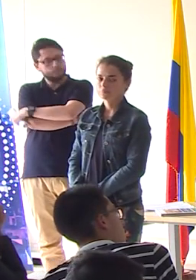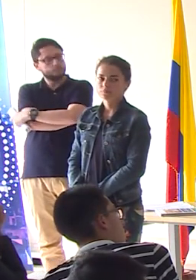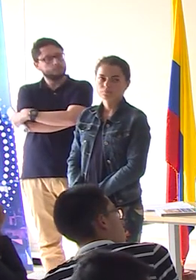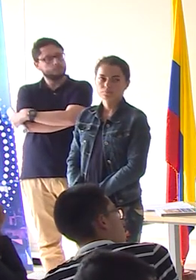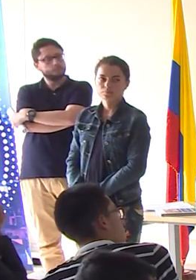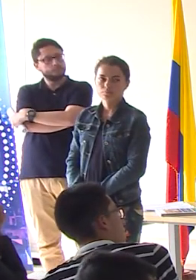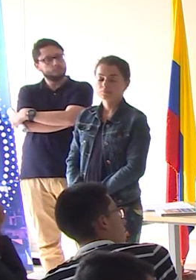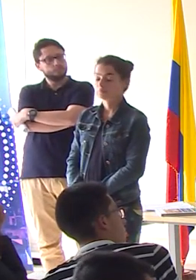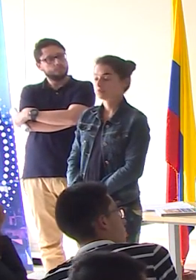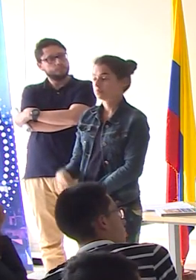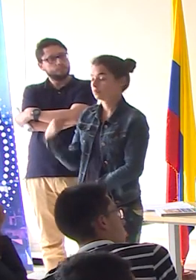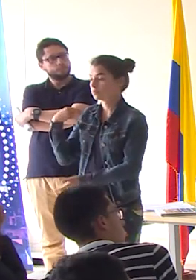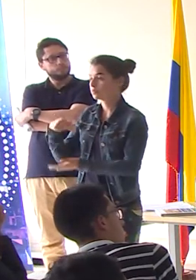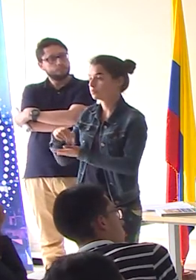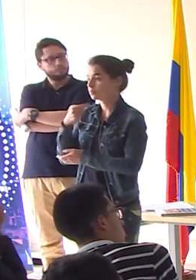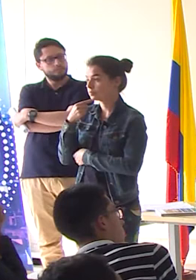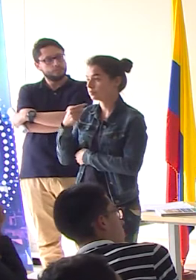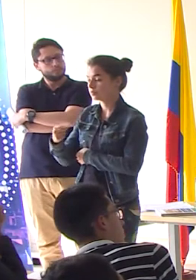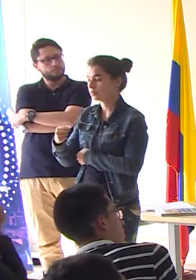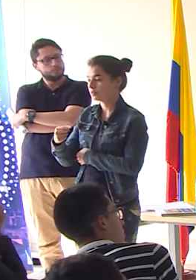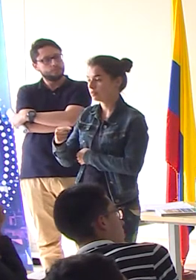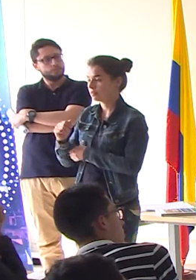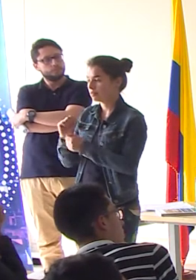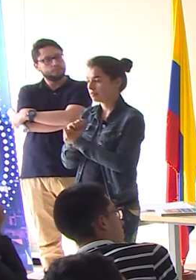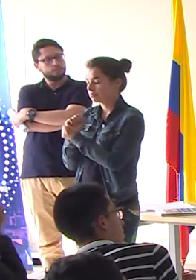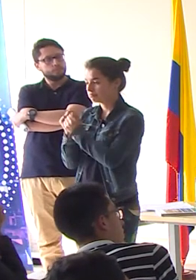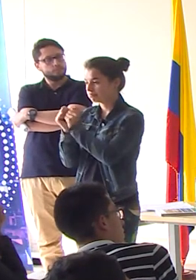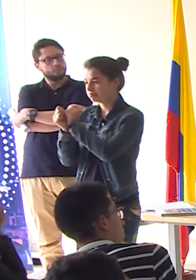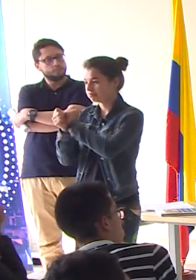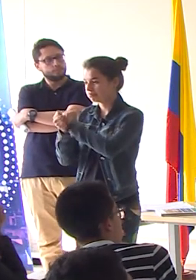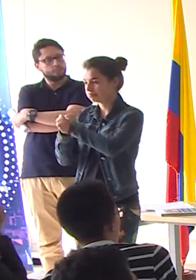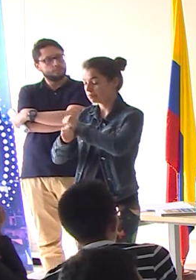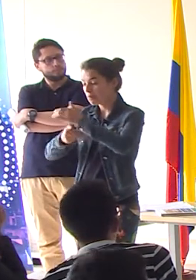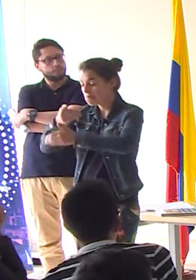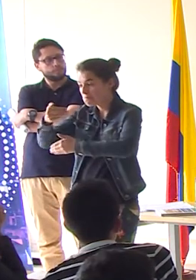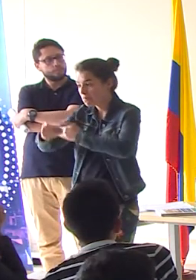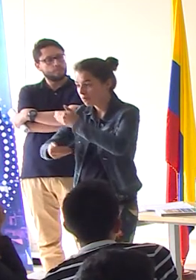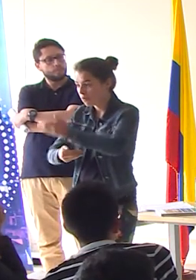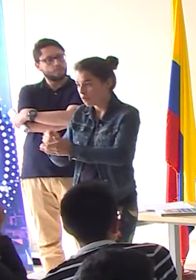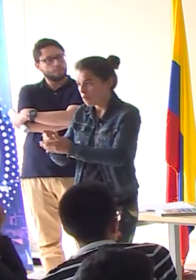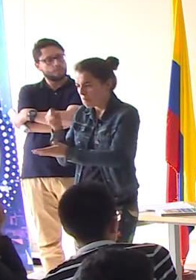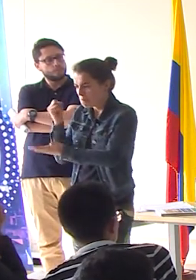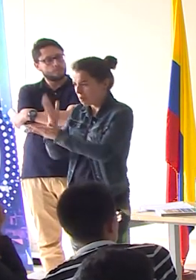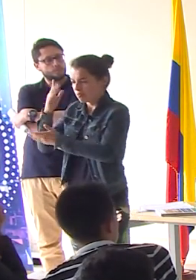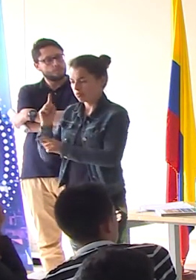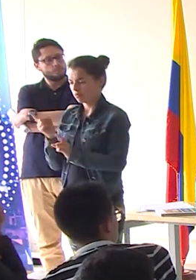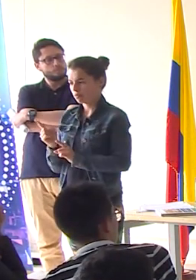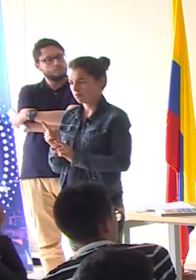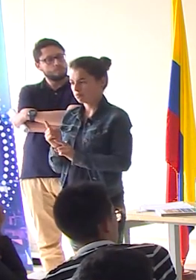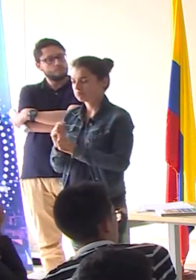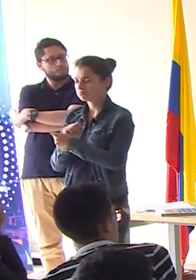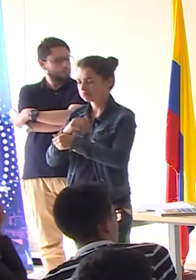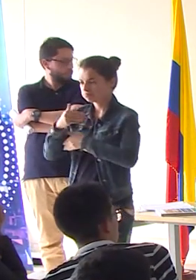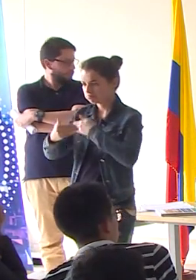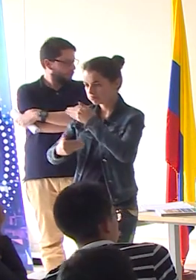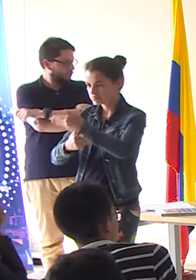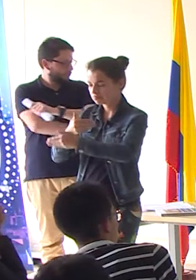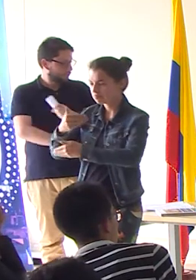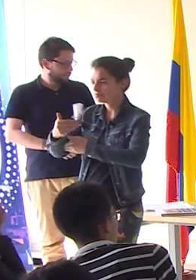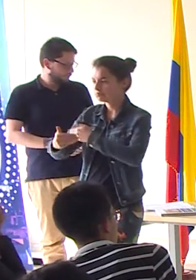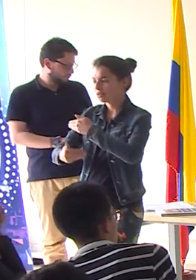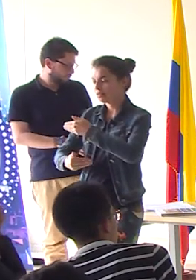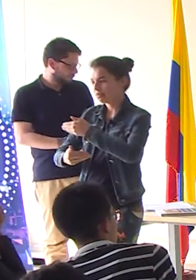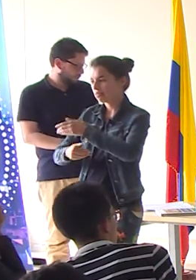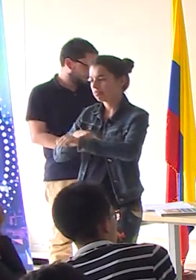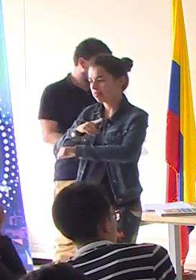dice la revolución es un proceso no un acontecimiento y es un proceso que tarda mucho en salir adelante y